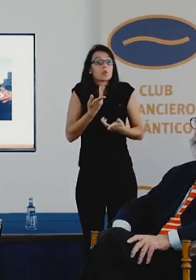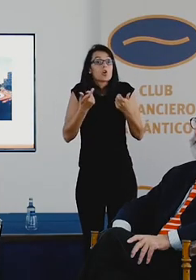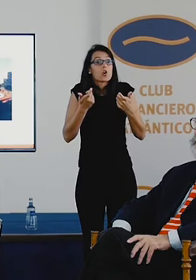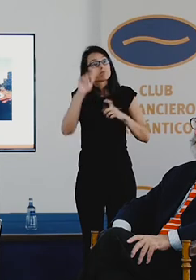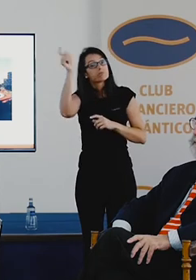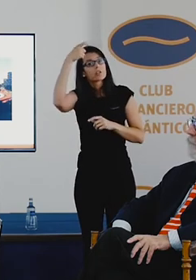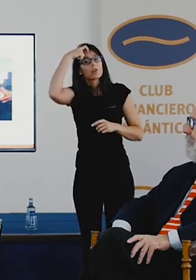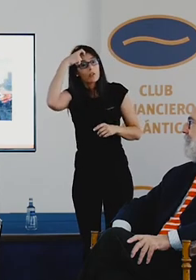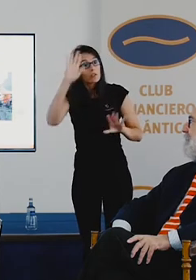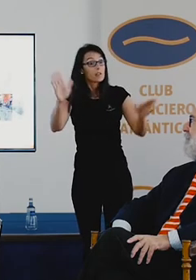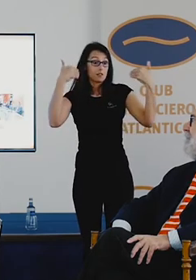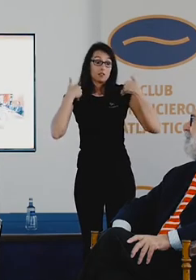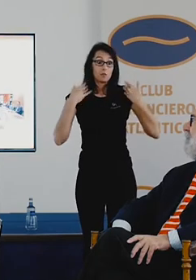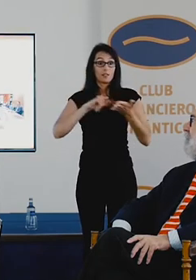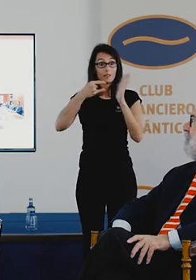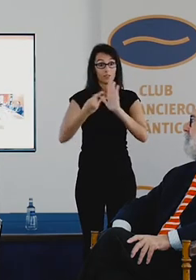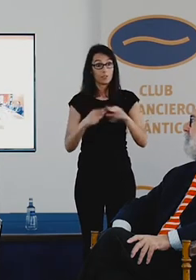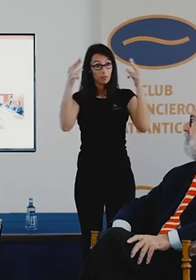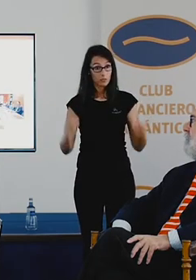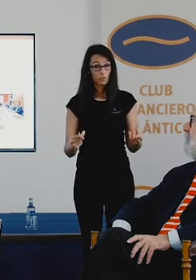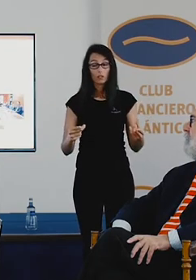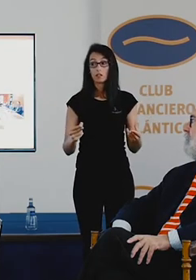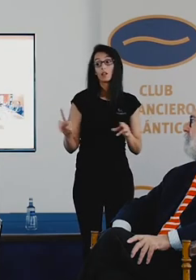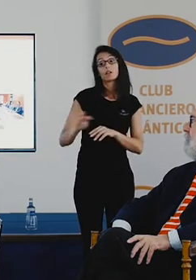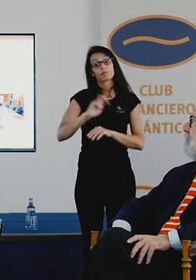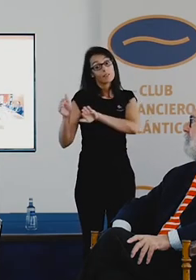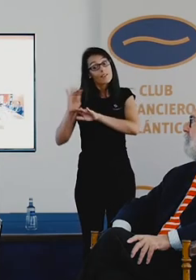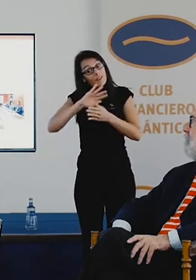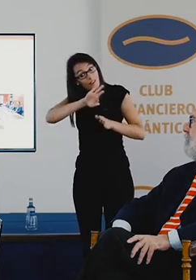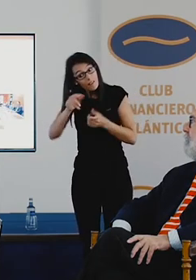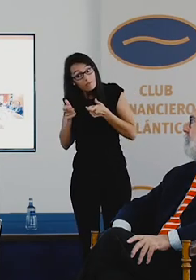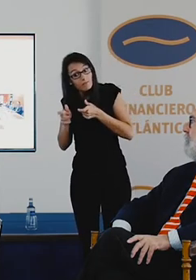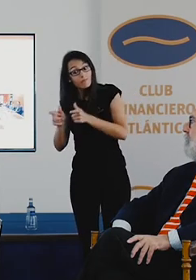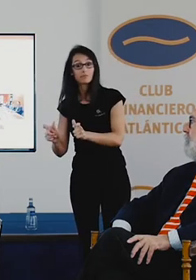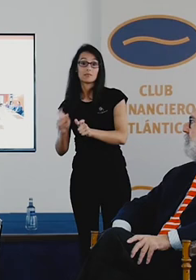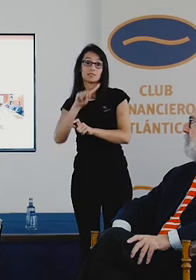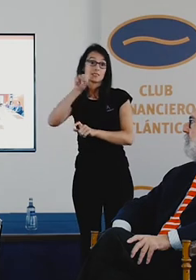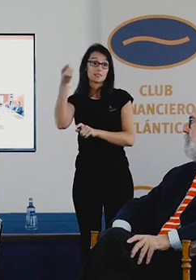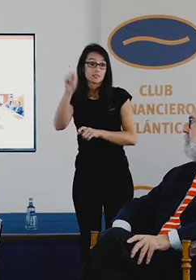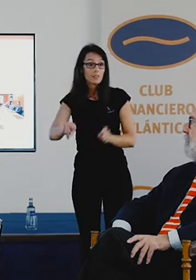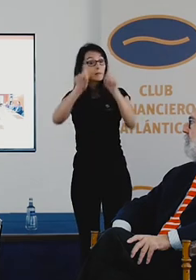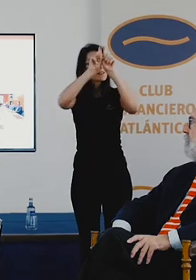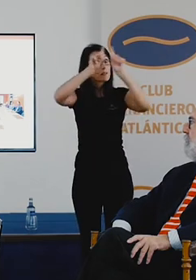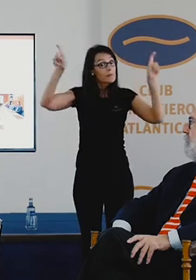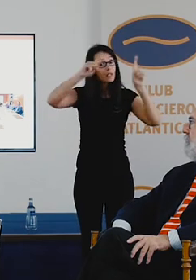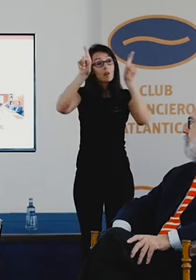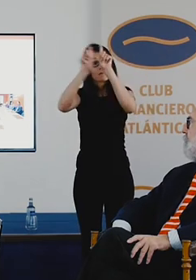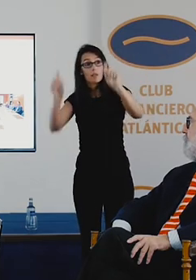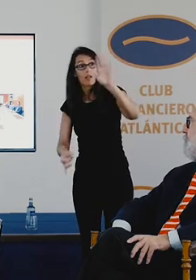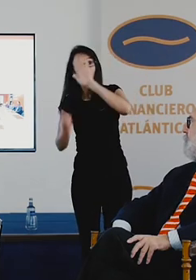de responsabilidad social tecnológica. Y, de otra parte, conseguir al empresario, al emprendedor, que si